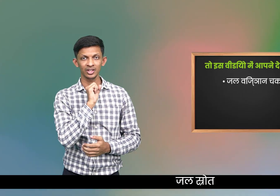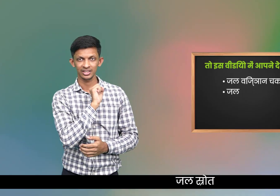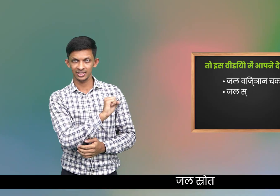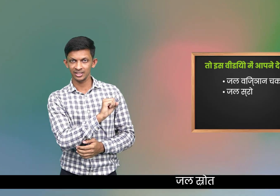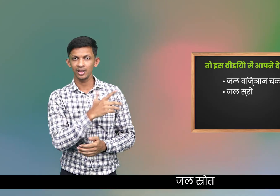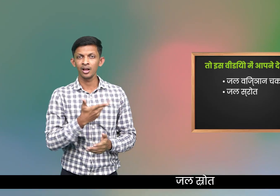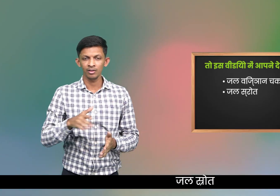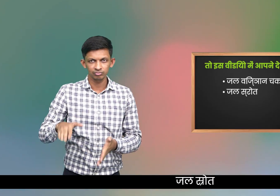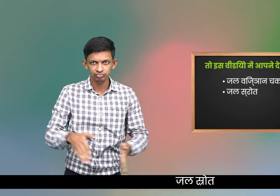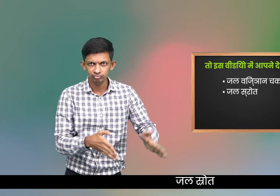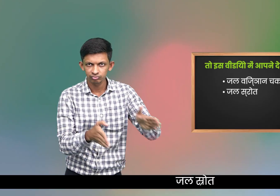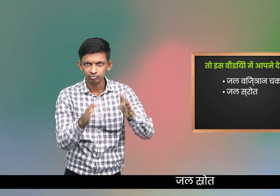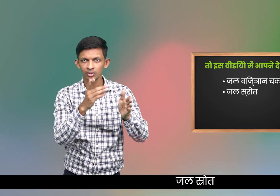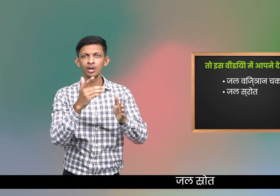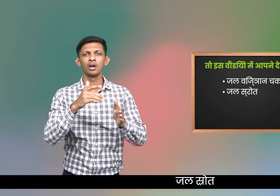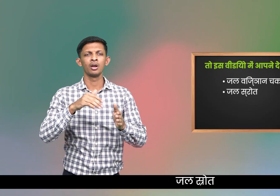जल स्रोत,